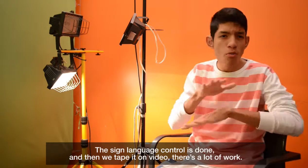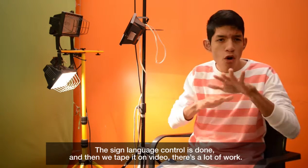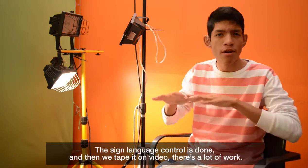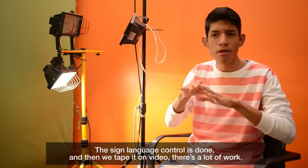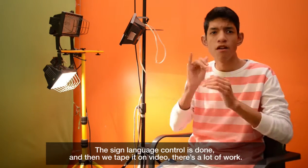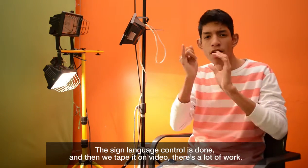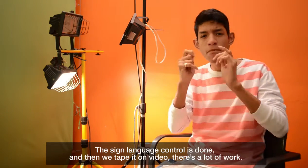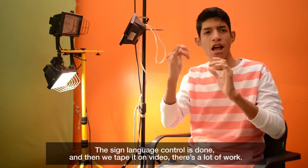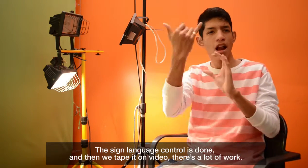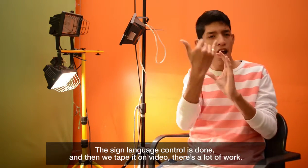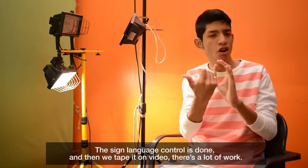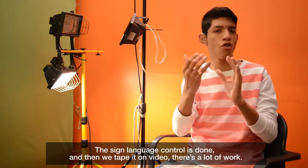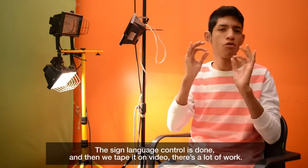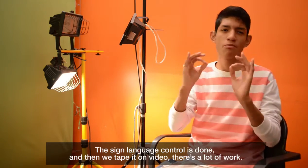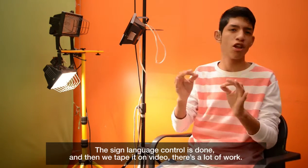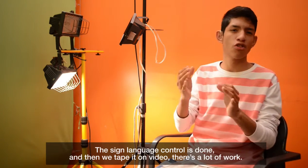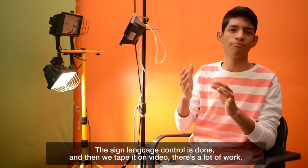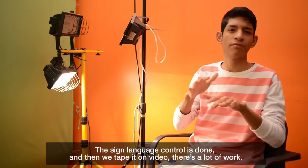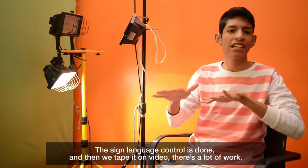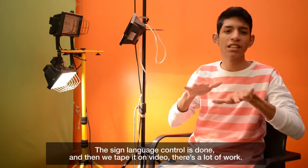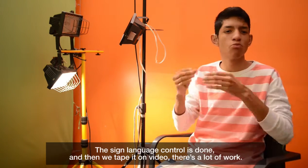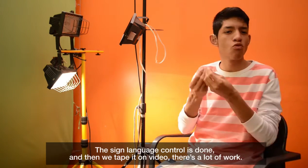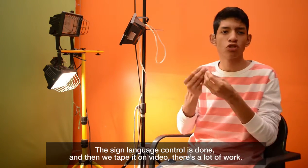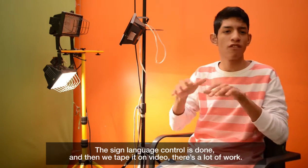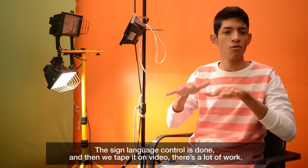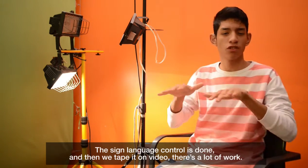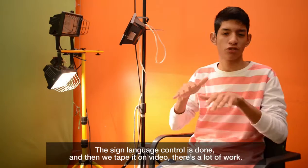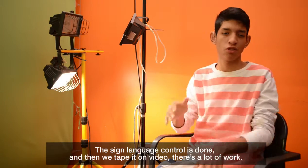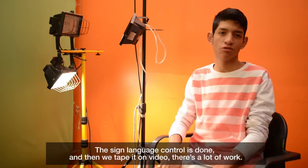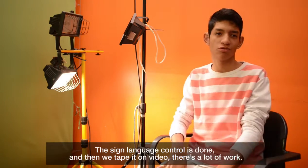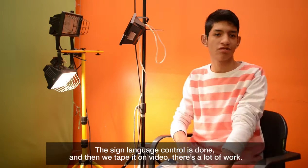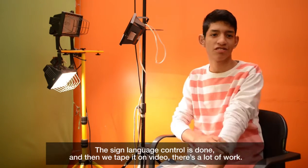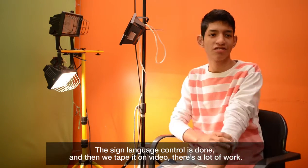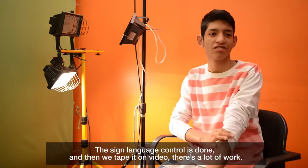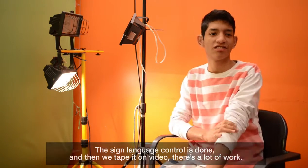de señas y bueno, se hace ese movimiento, la filmación, todo eso. Tiene mucho movimiento, mucho trabajo.